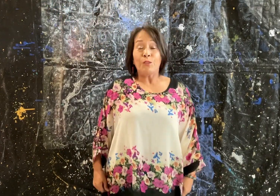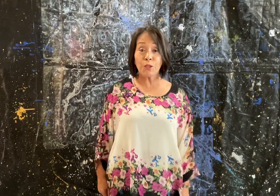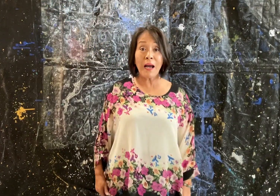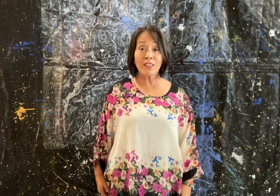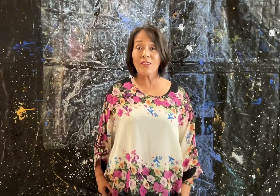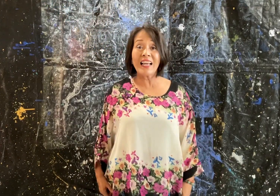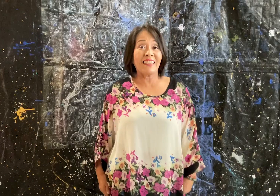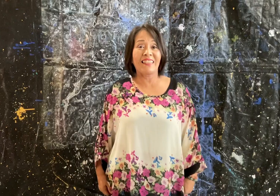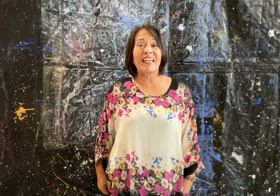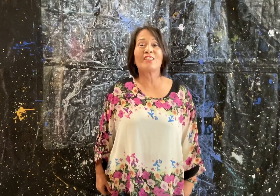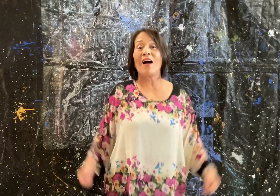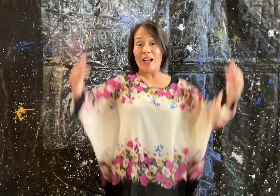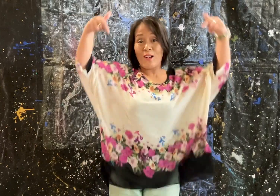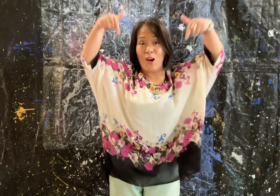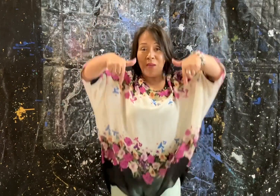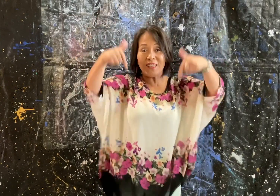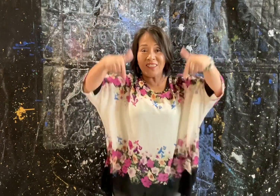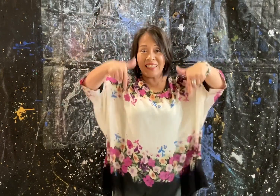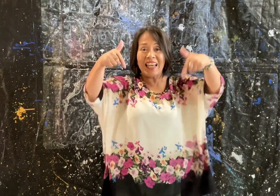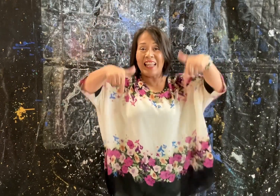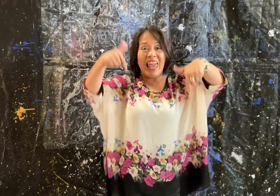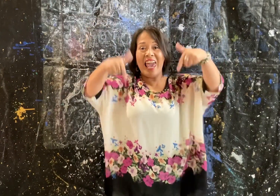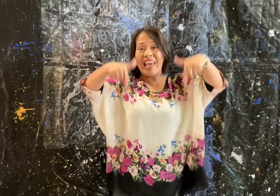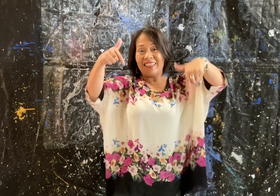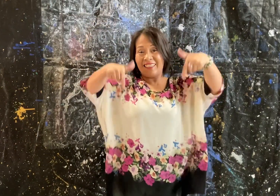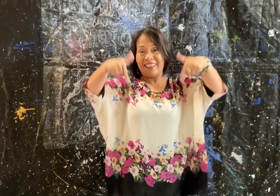フルバージョンが知りたい人はコメントくださいね